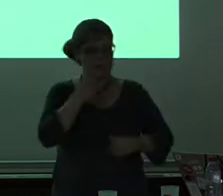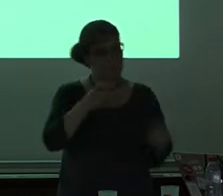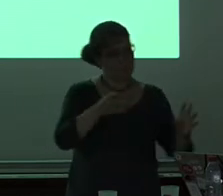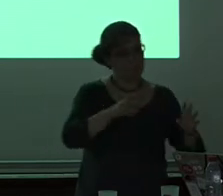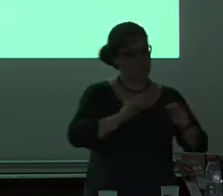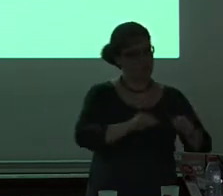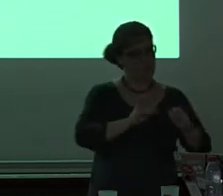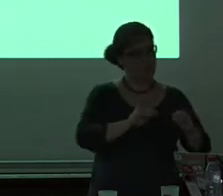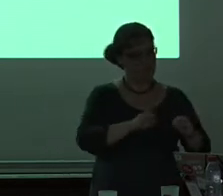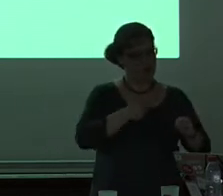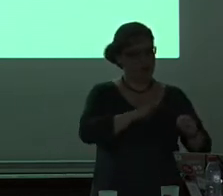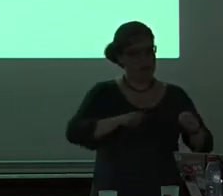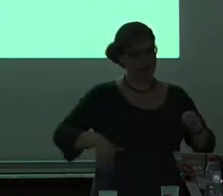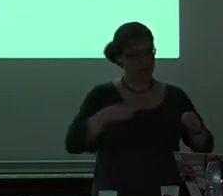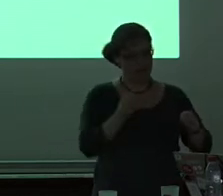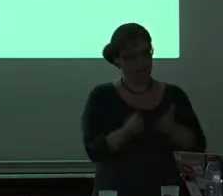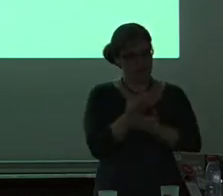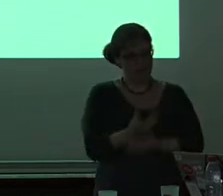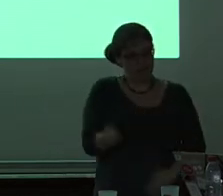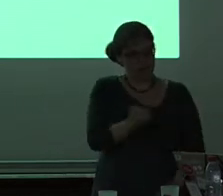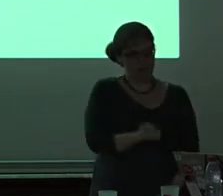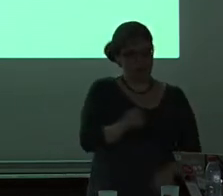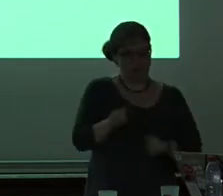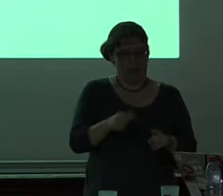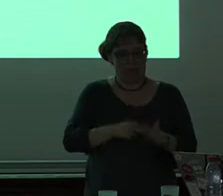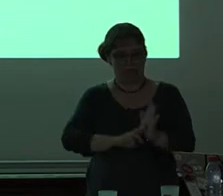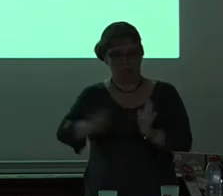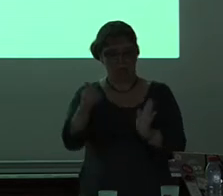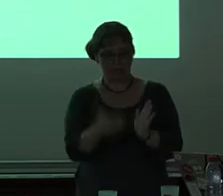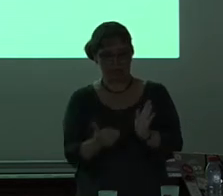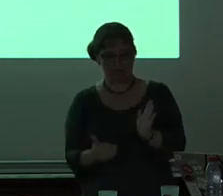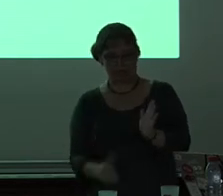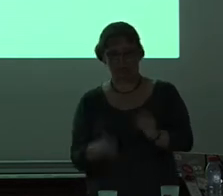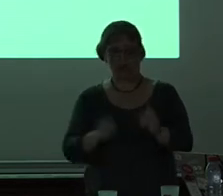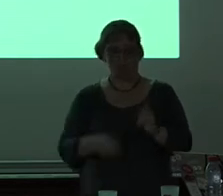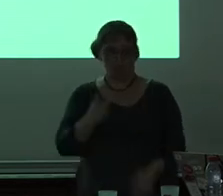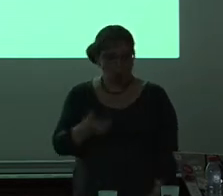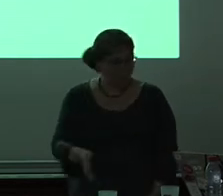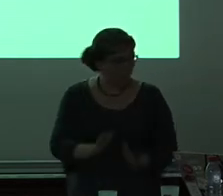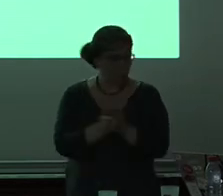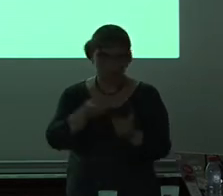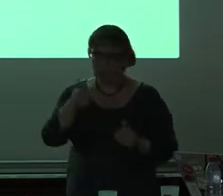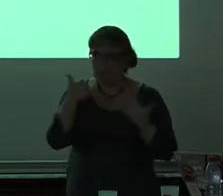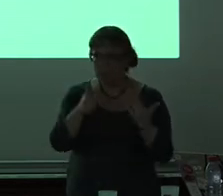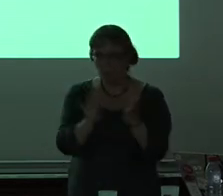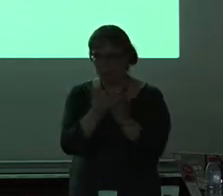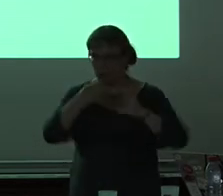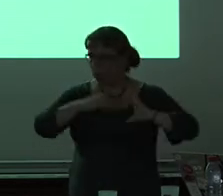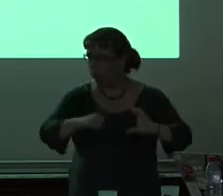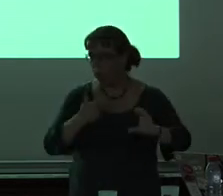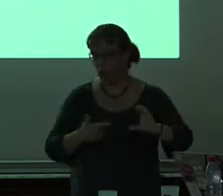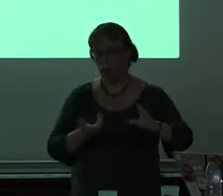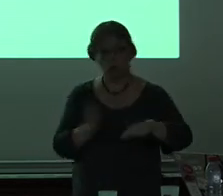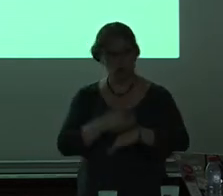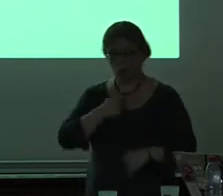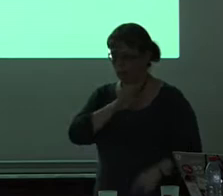Et j'ai lu des livres que je ne pensais jamais lire avant. Des livres de 600 pages. Je me disais, c'est super compliqué, pourquoi je fais ça? Et en